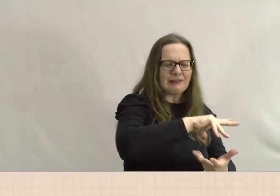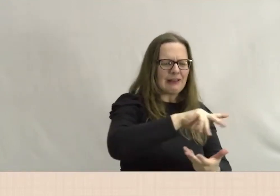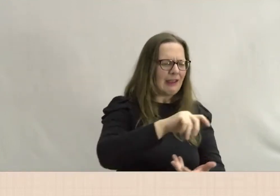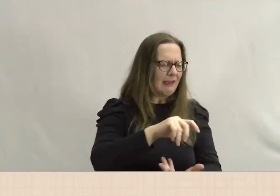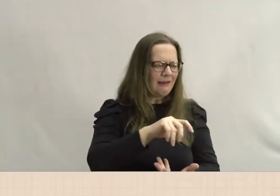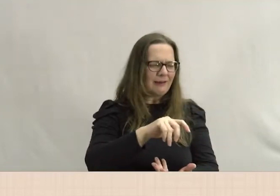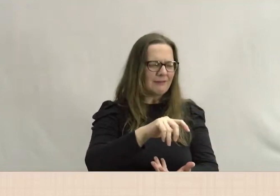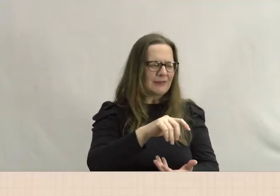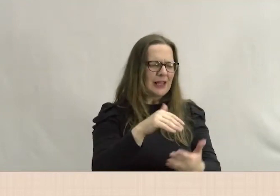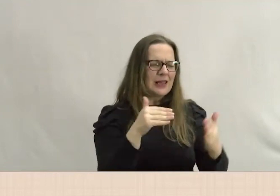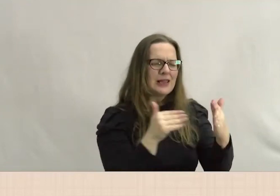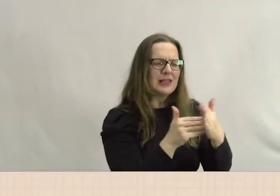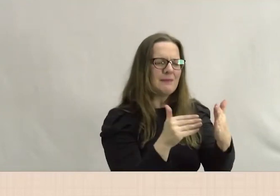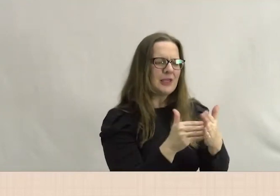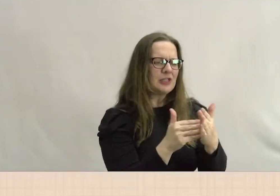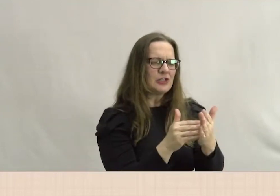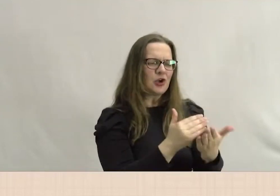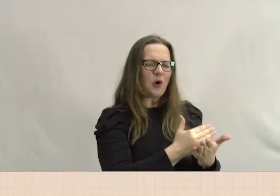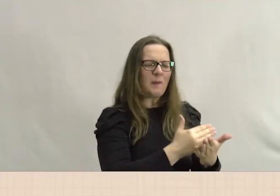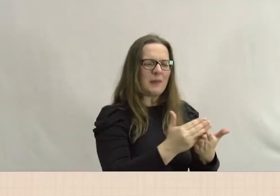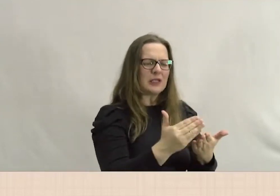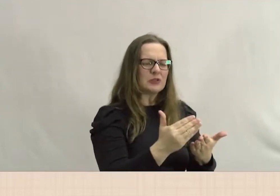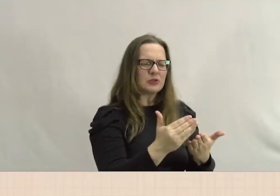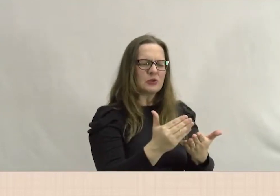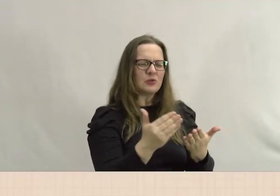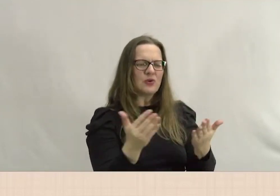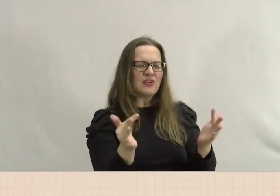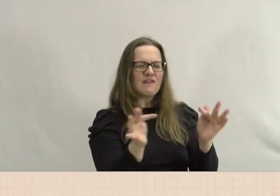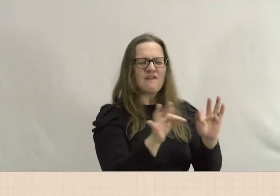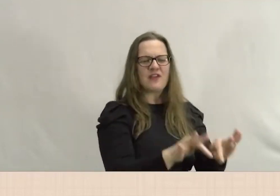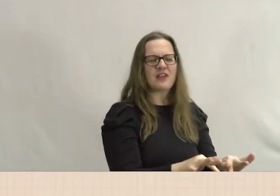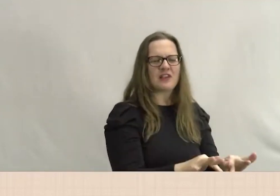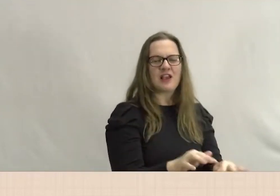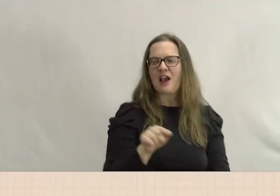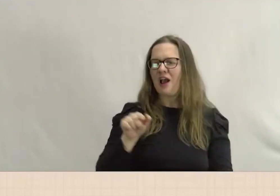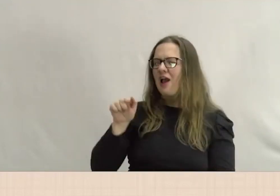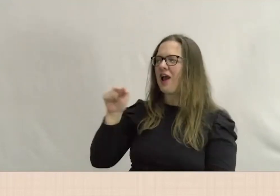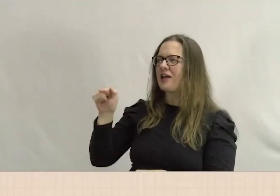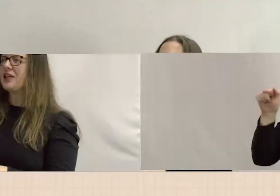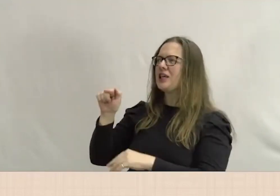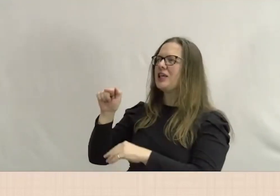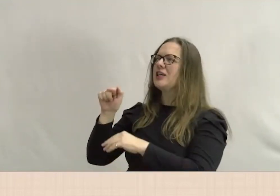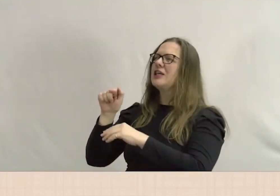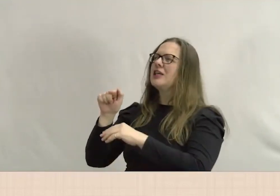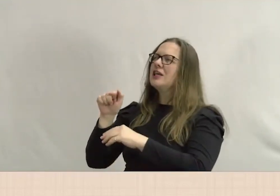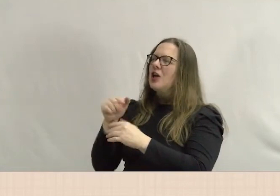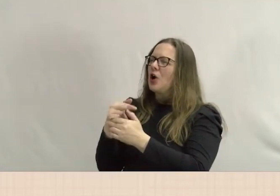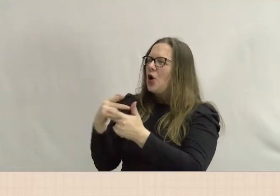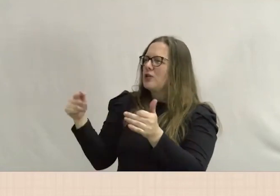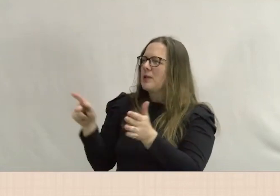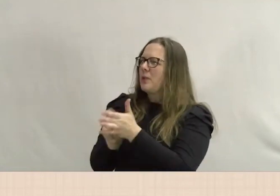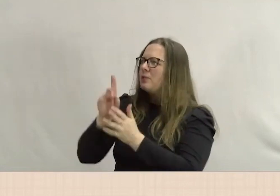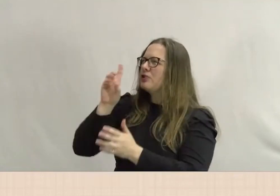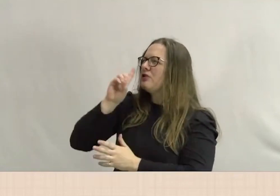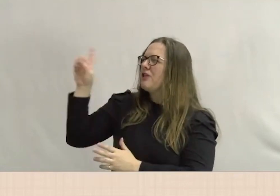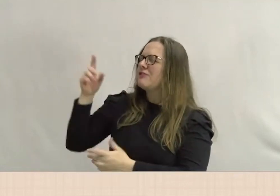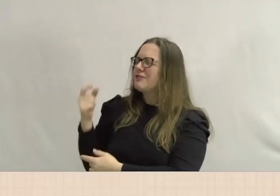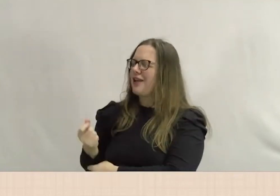nova criação está na dimensão de Deus, na eternidade espiritual e